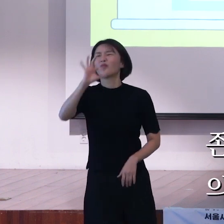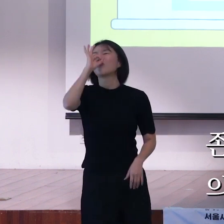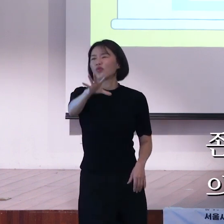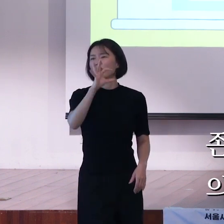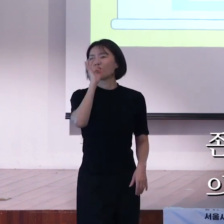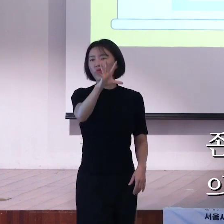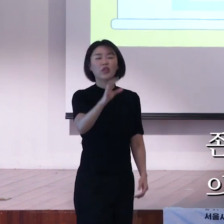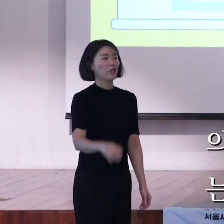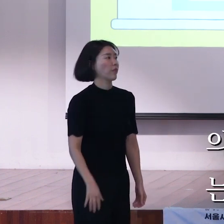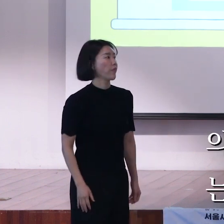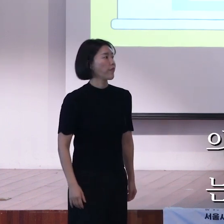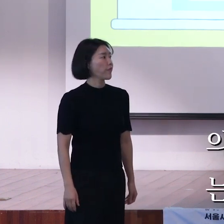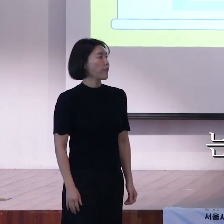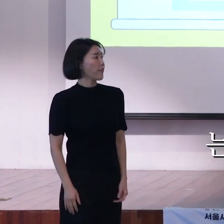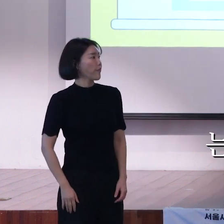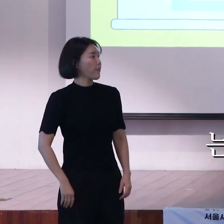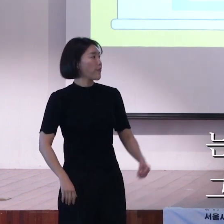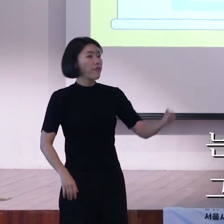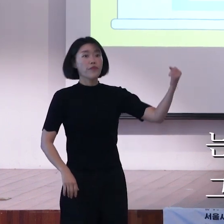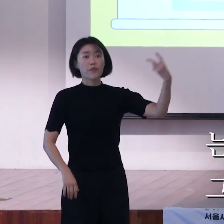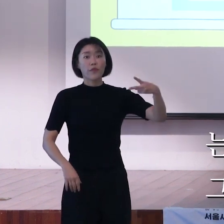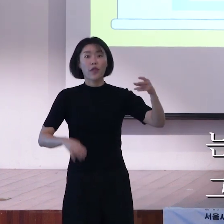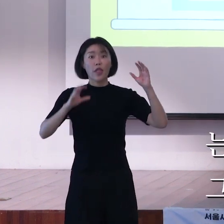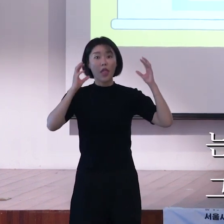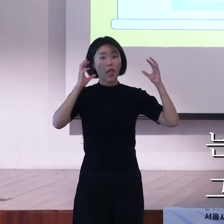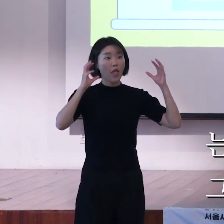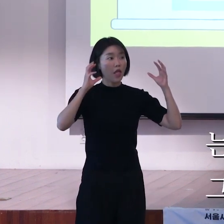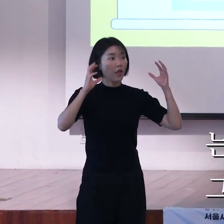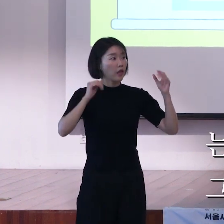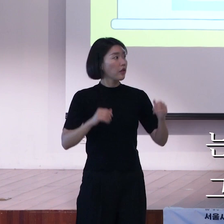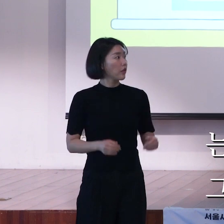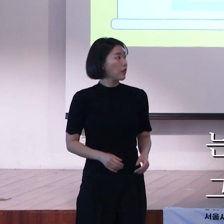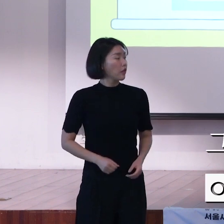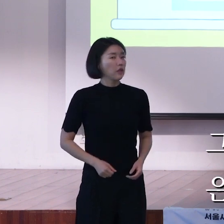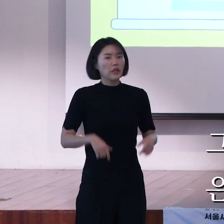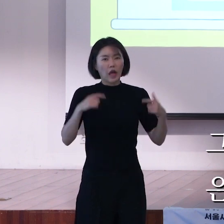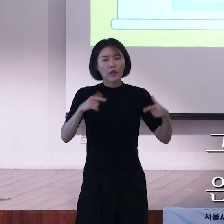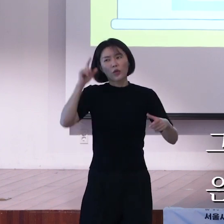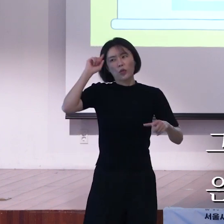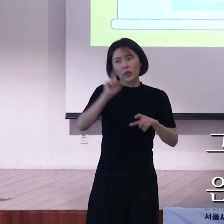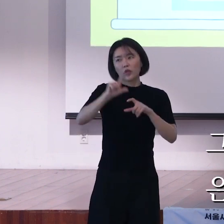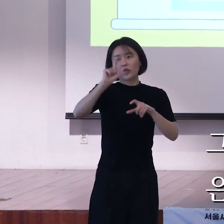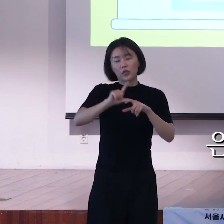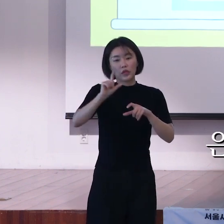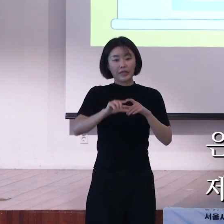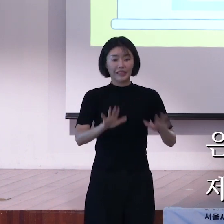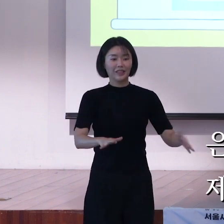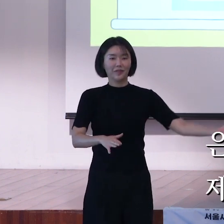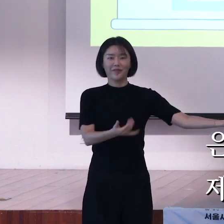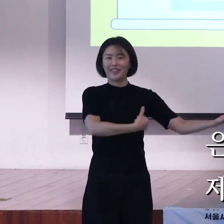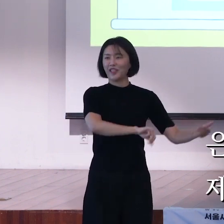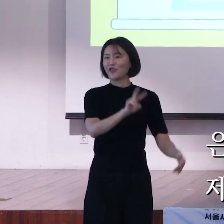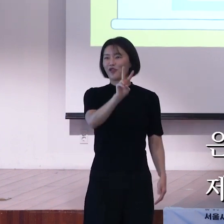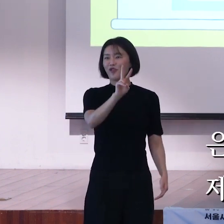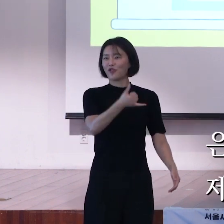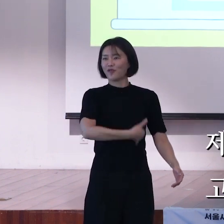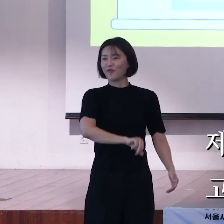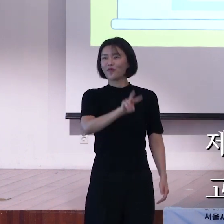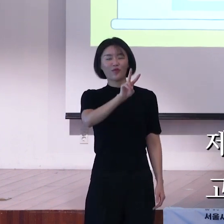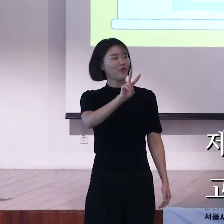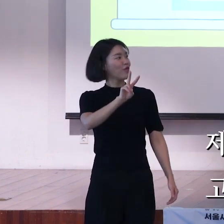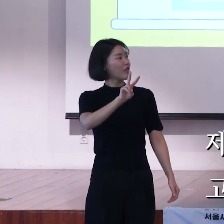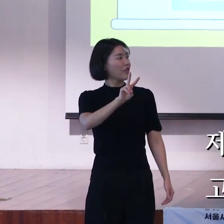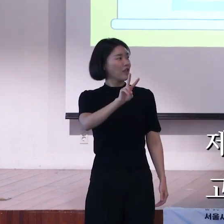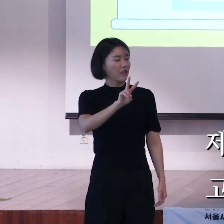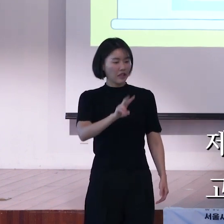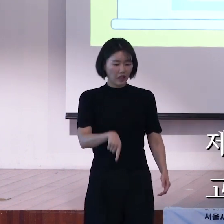생각을 합니다. 그리고 아이들은 정말 많은 고민을 합니다. 제가 지금 두 아이를 키우고 있지만 정말